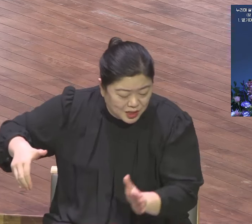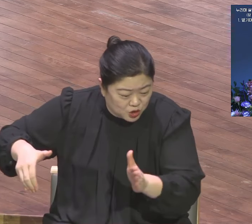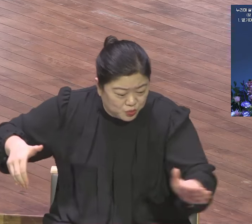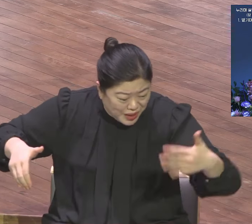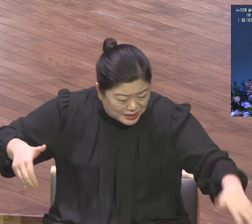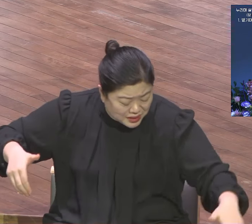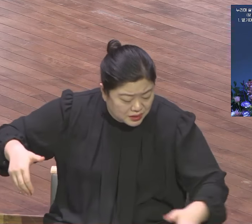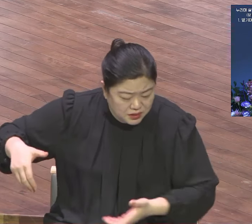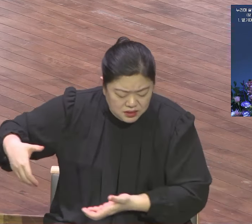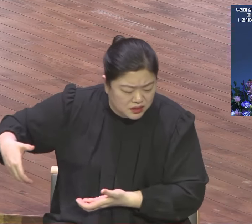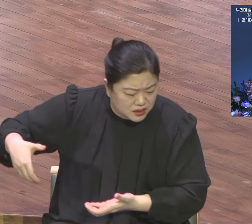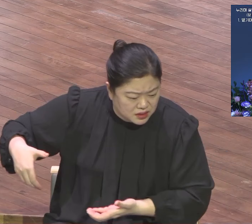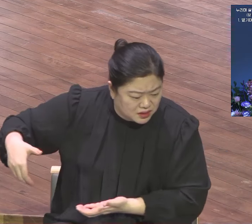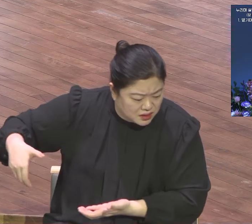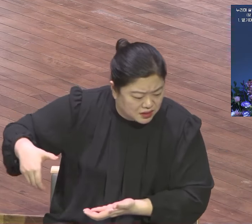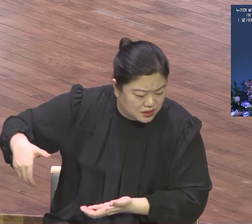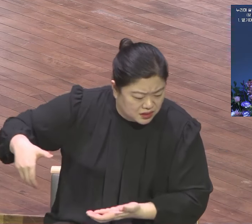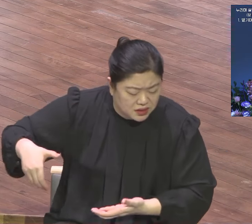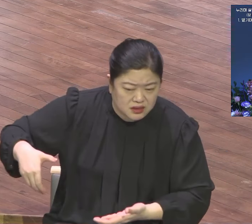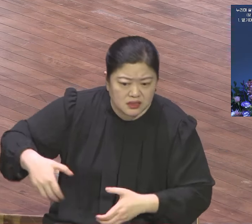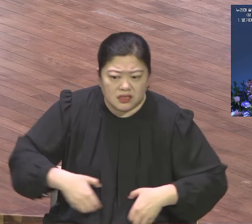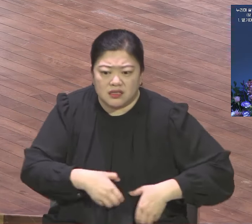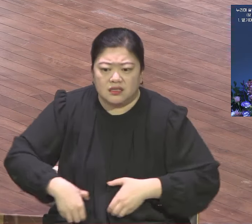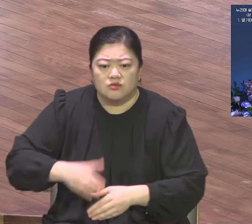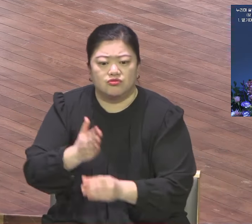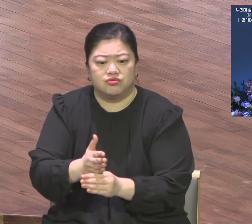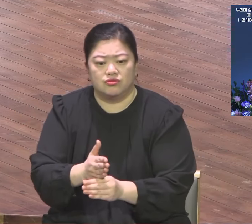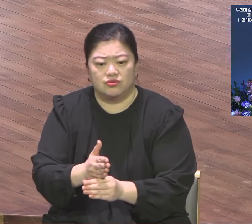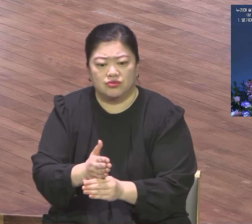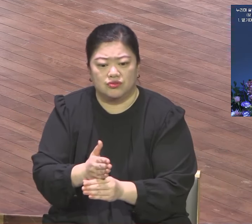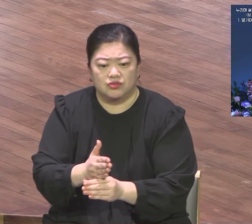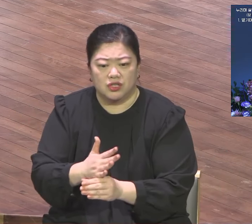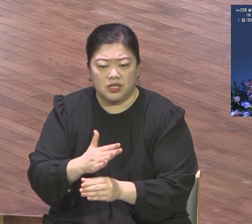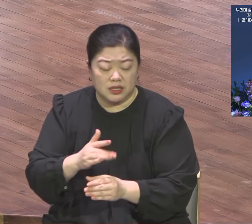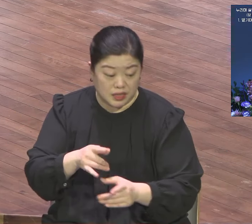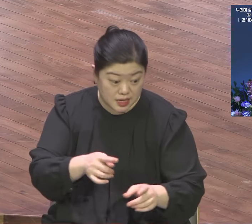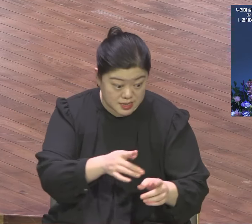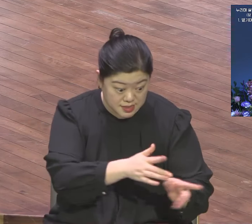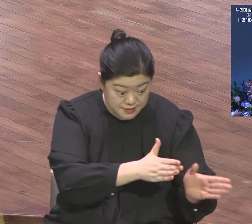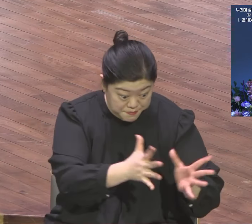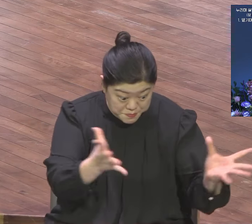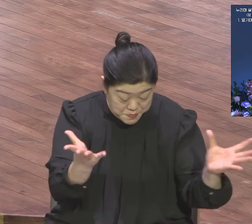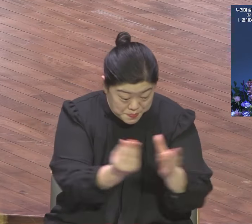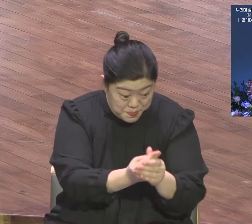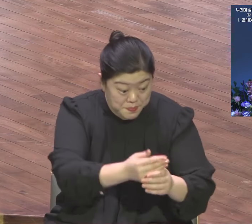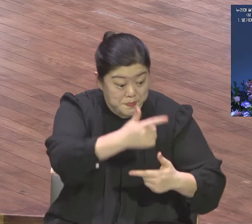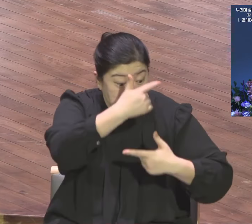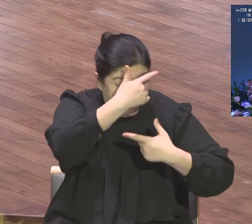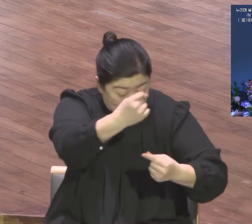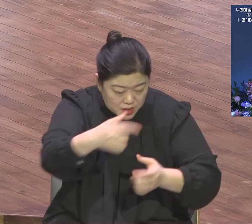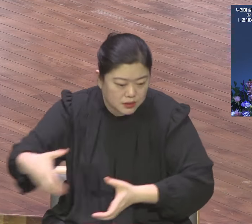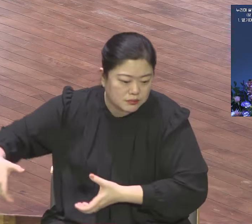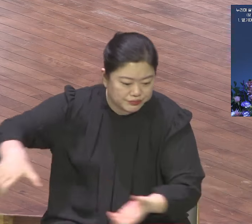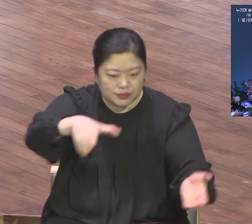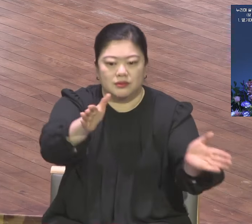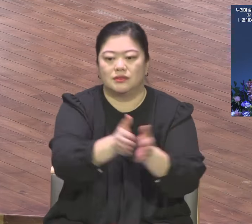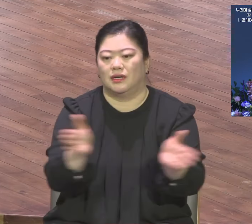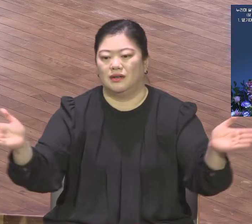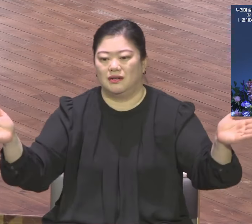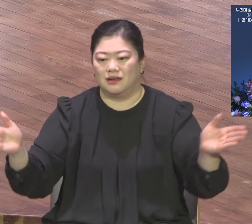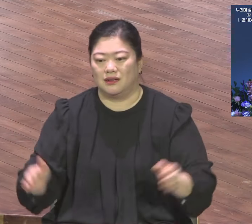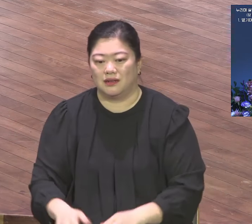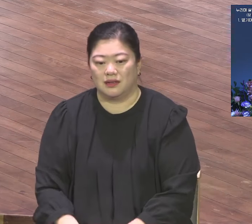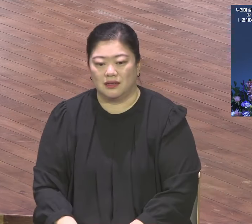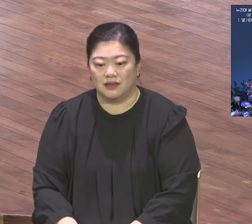불순종했어. 먼저 하나님의 나라와 의를 구하는 영적 우선순위가 분명해야 되는데